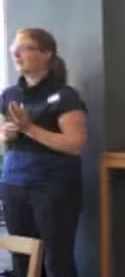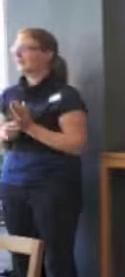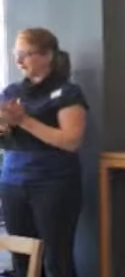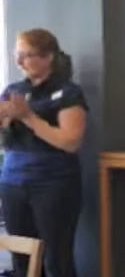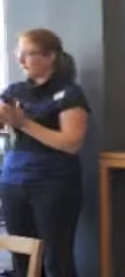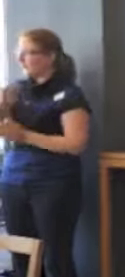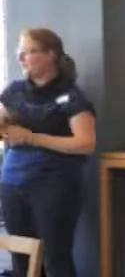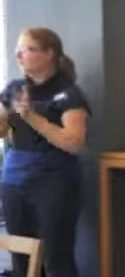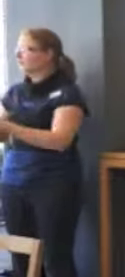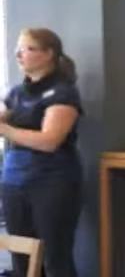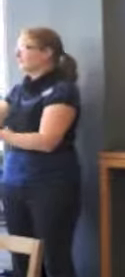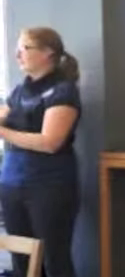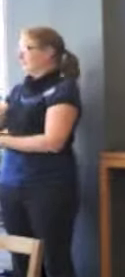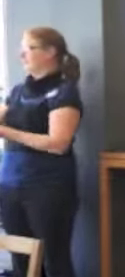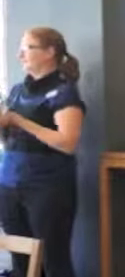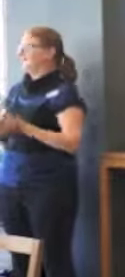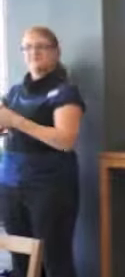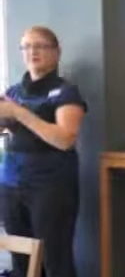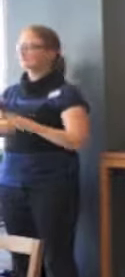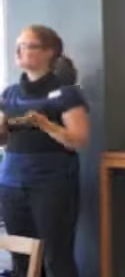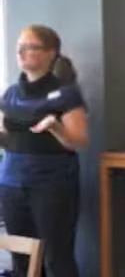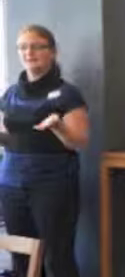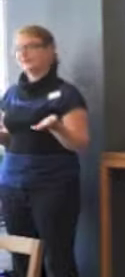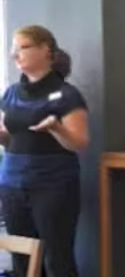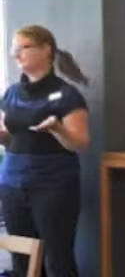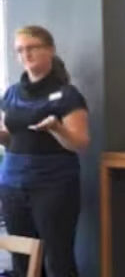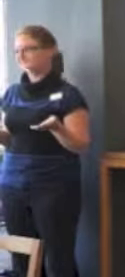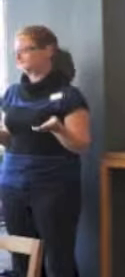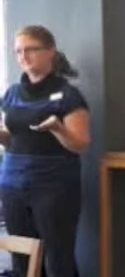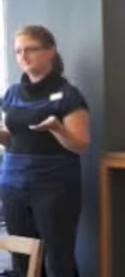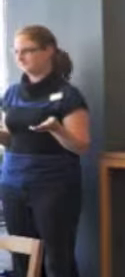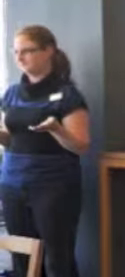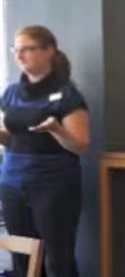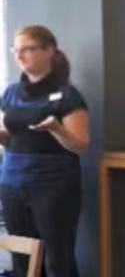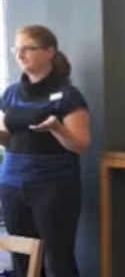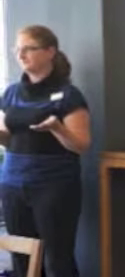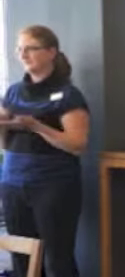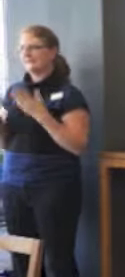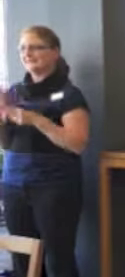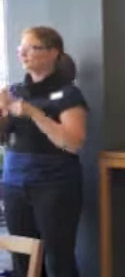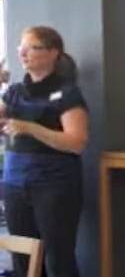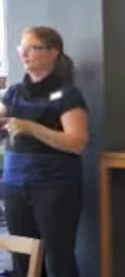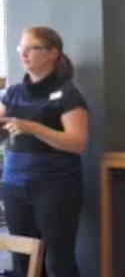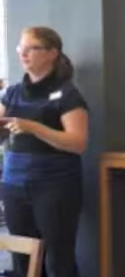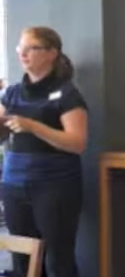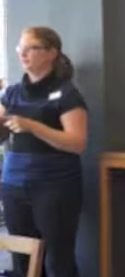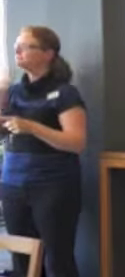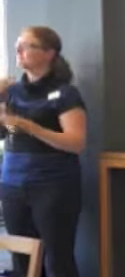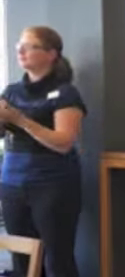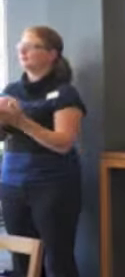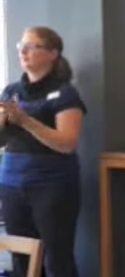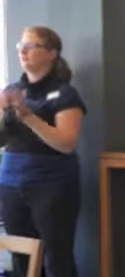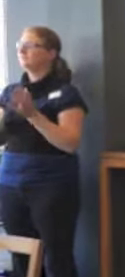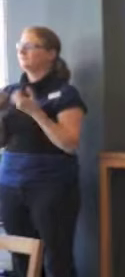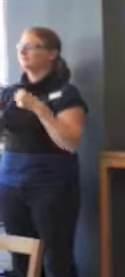Europa och i Sverige är inte klart. Det är inte alls. Det är väldigt oklart om vad det här är för typ av verksamhet